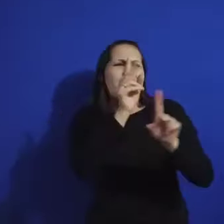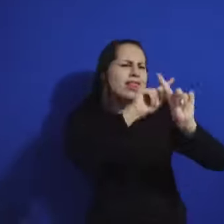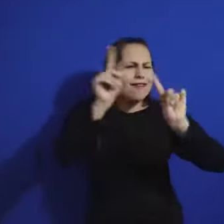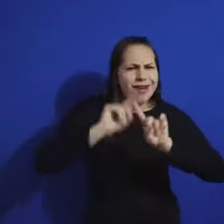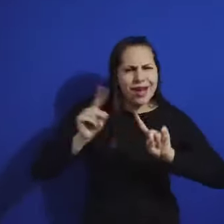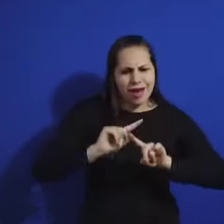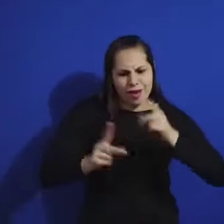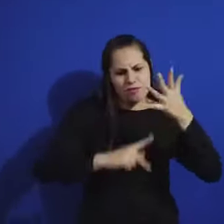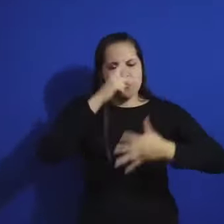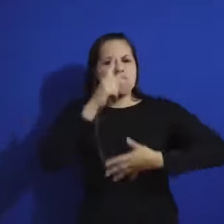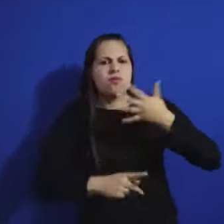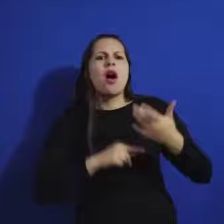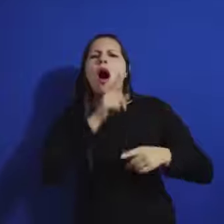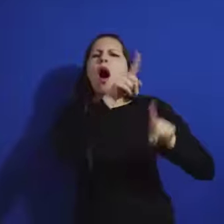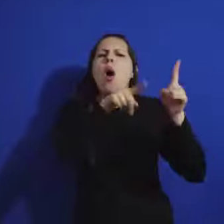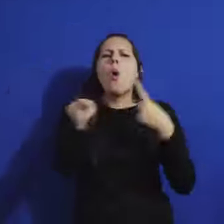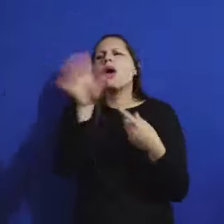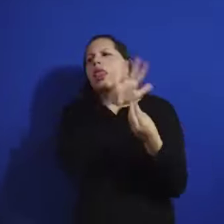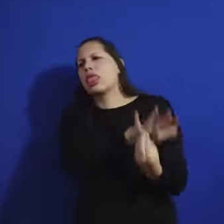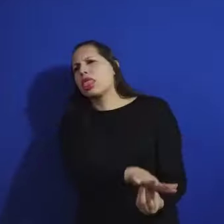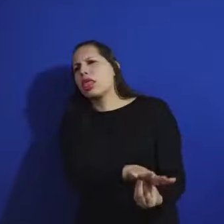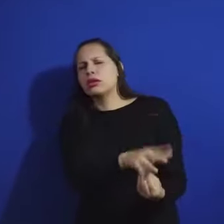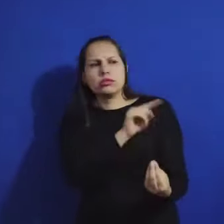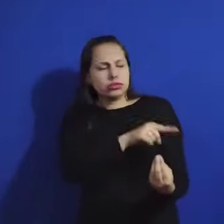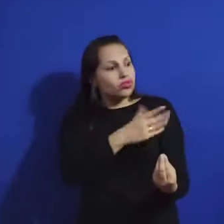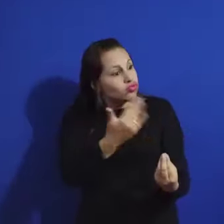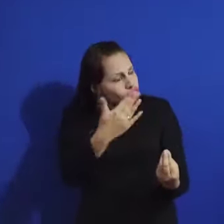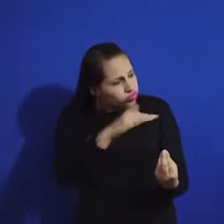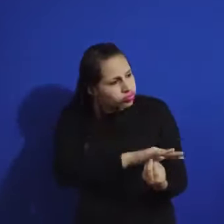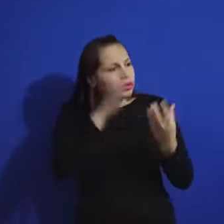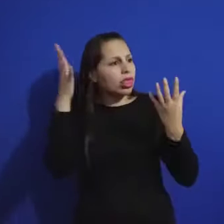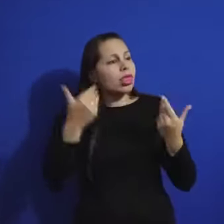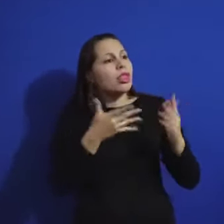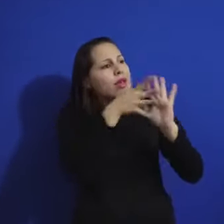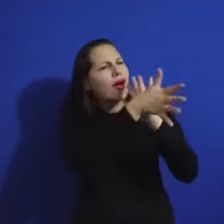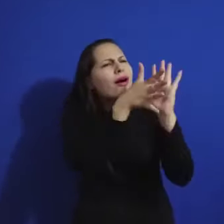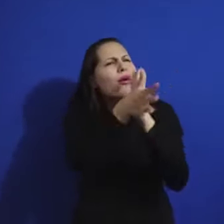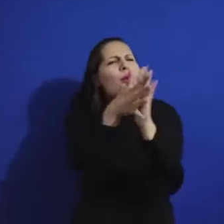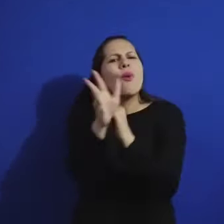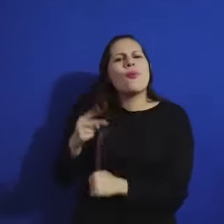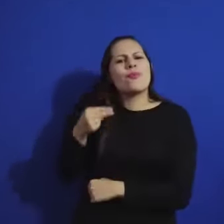habitualmente ignoradas convertirse en narradoras de su propia historia www